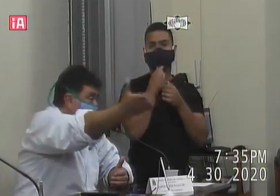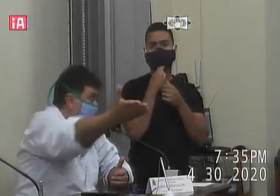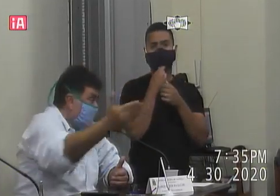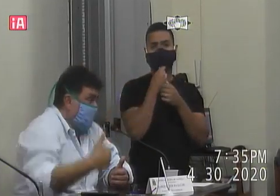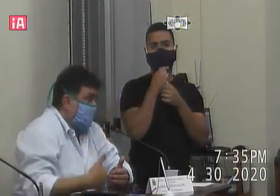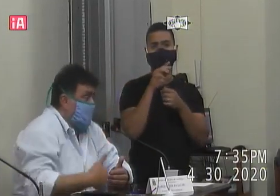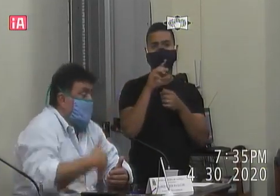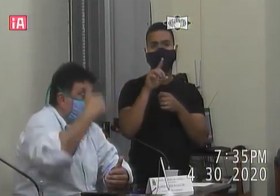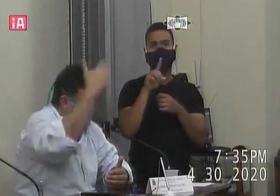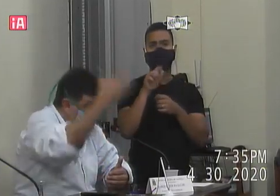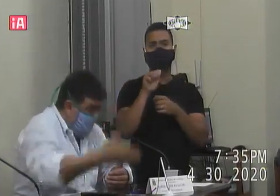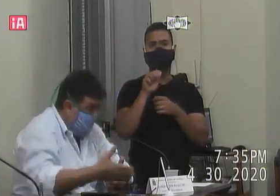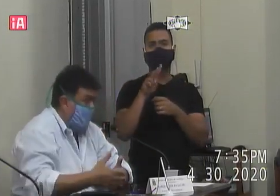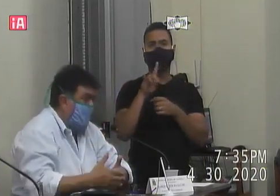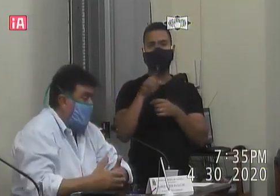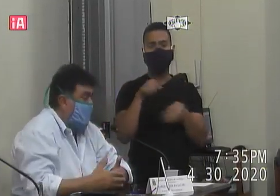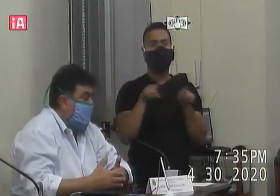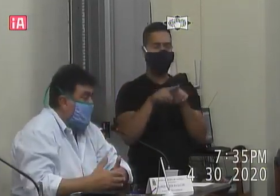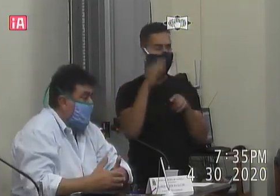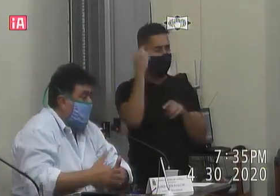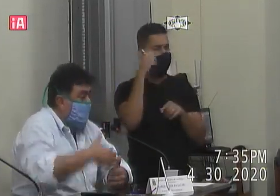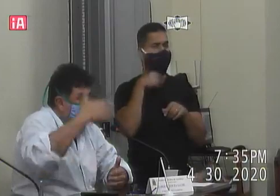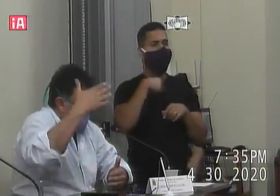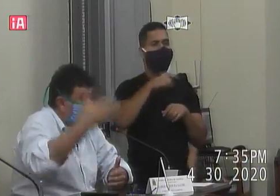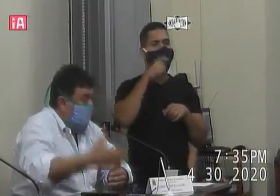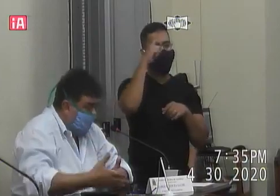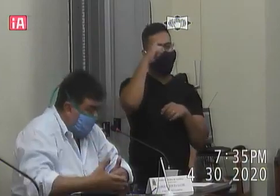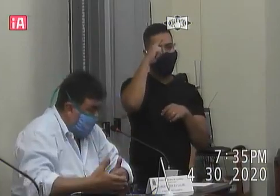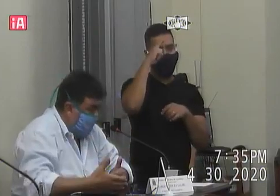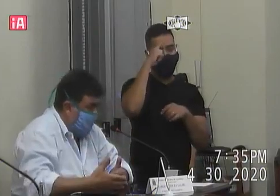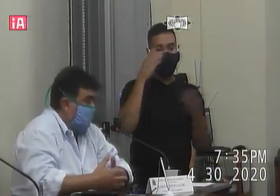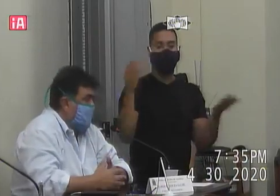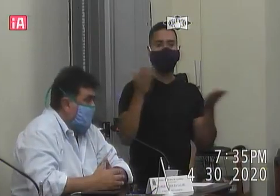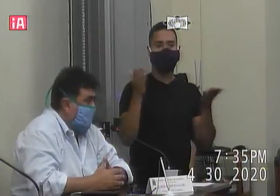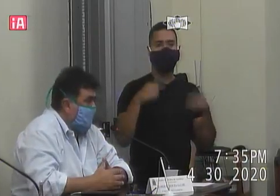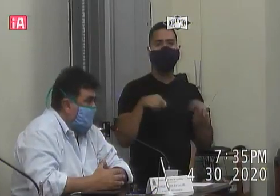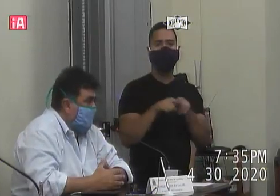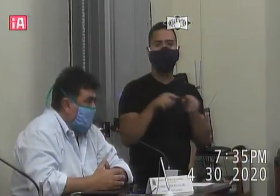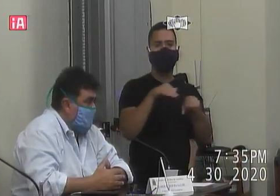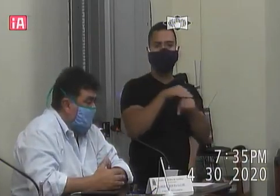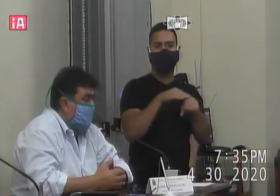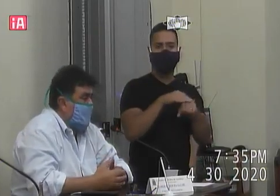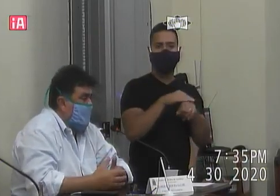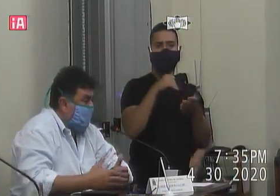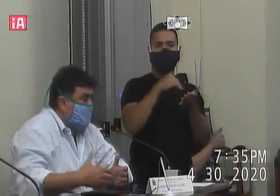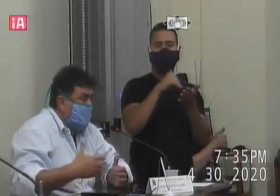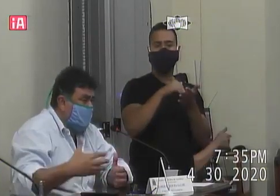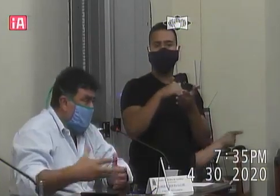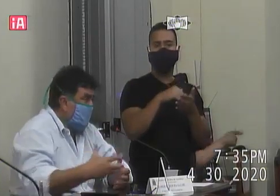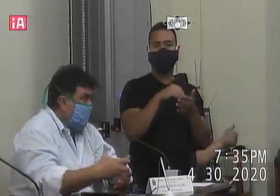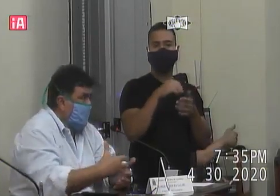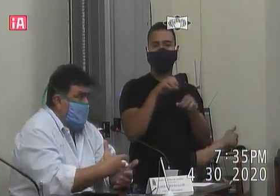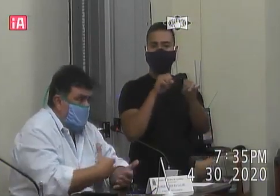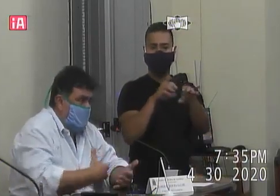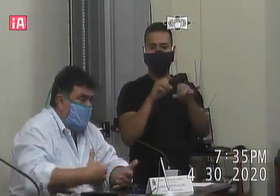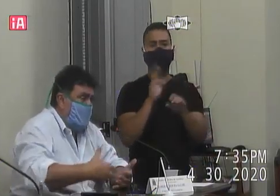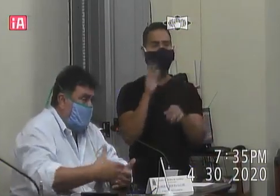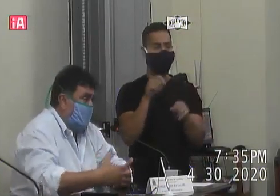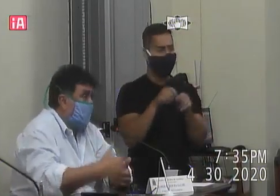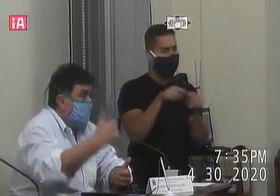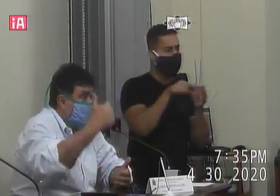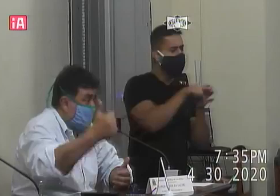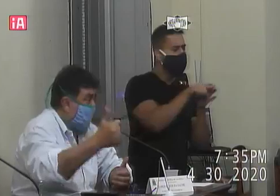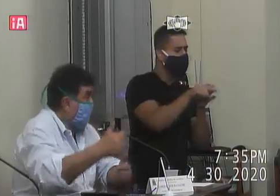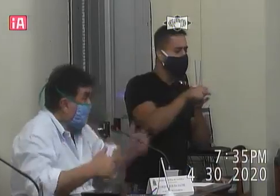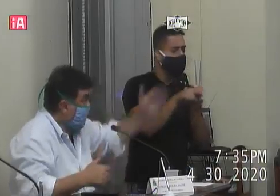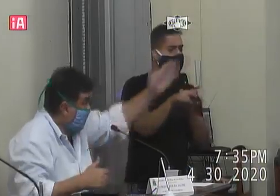vereador David deve ter ido também, eu estive lá hoje, né, em conversa com a secretária de Educação. Então, a gente tem feito esse